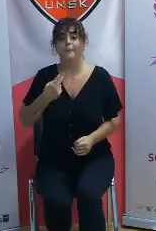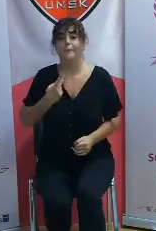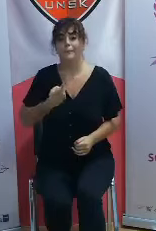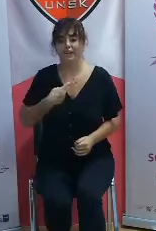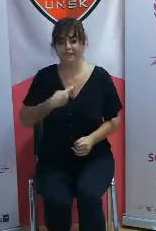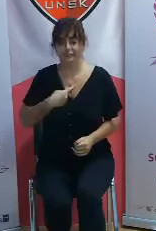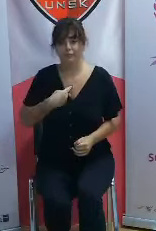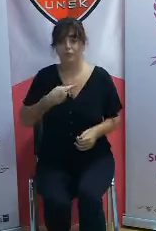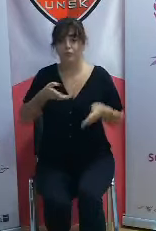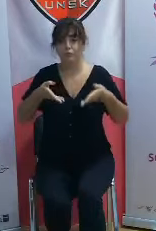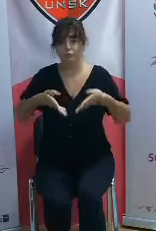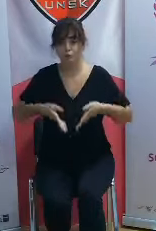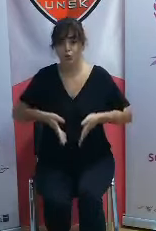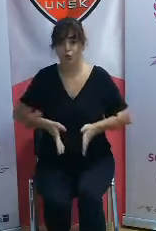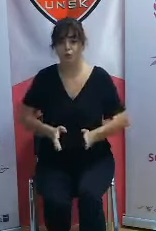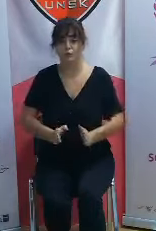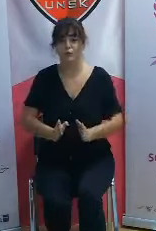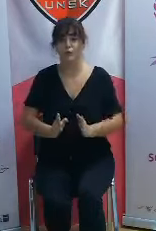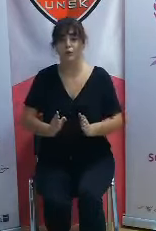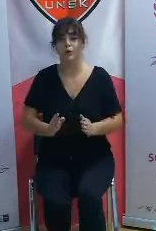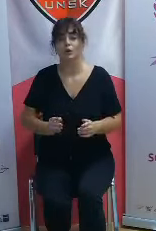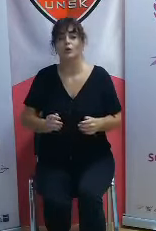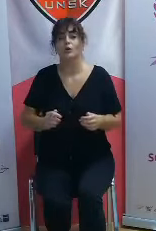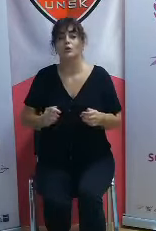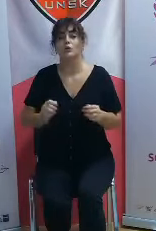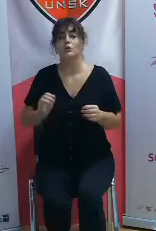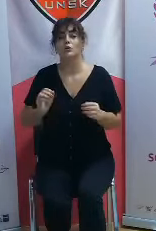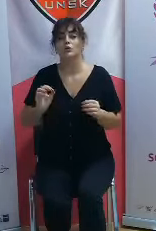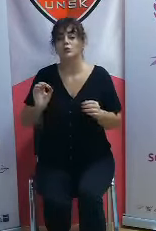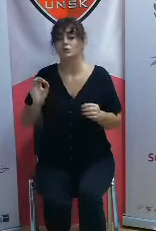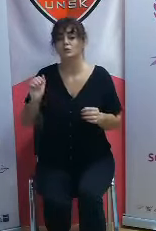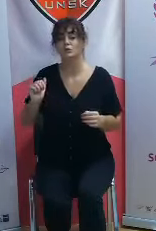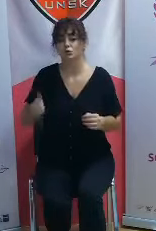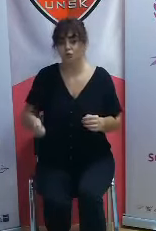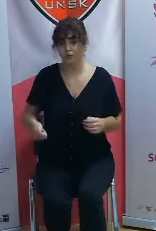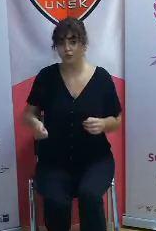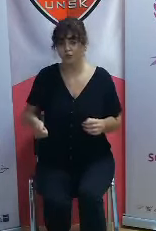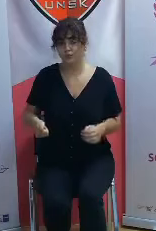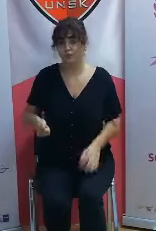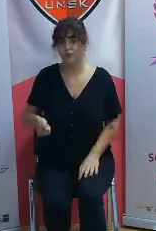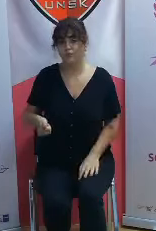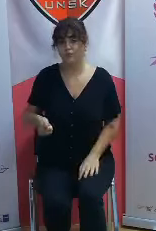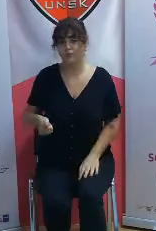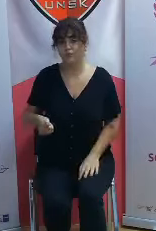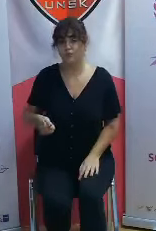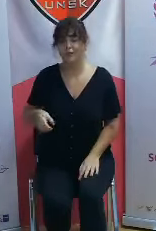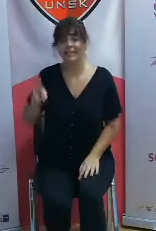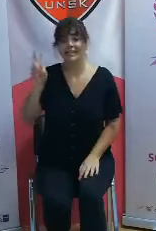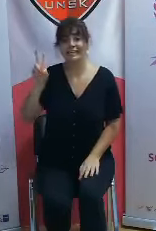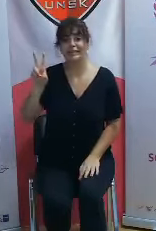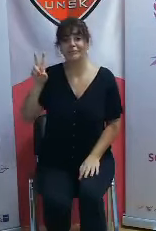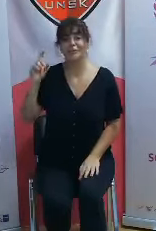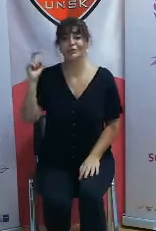Benim doğum günüm. Yirmi